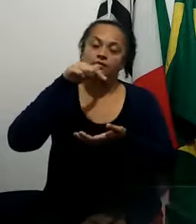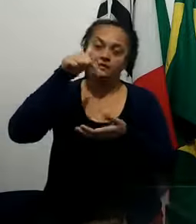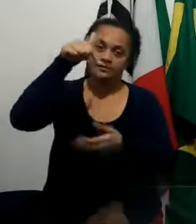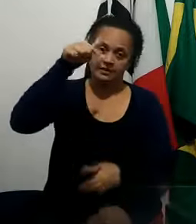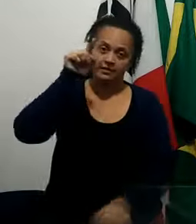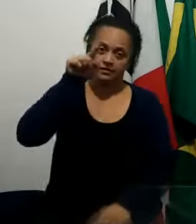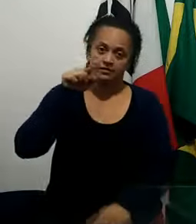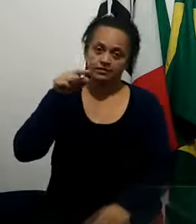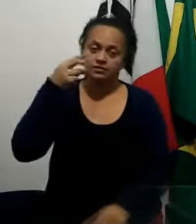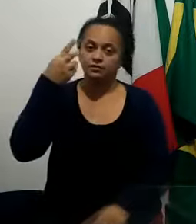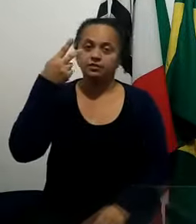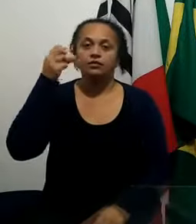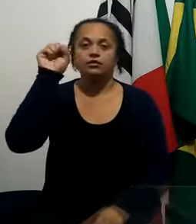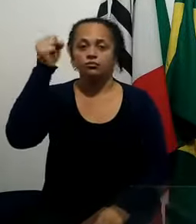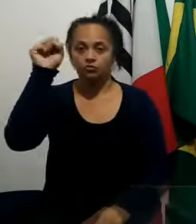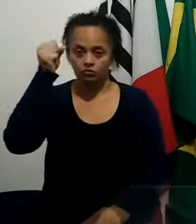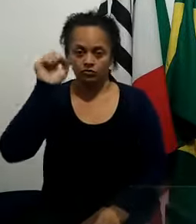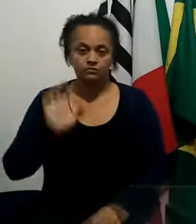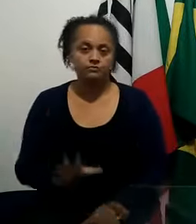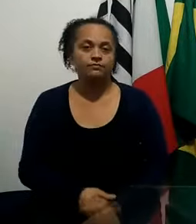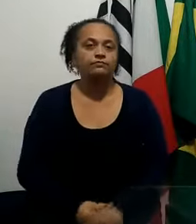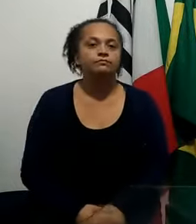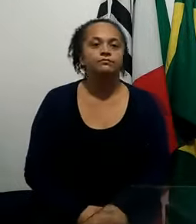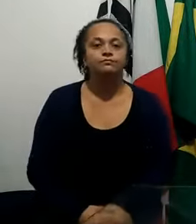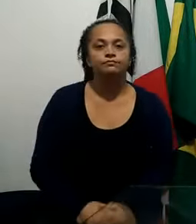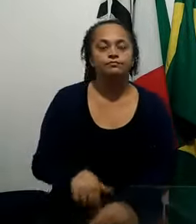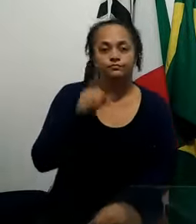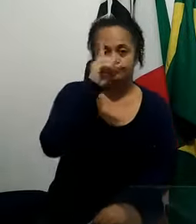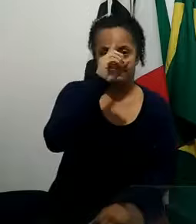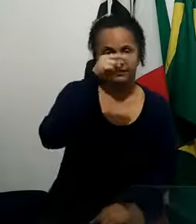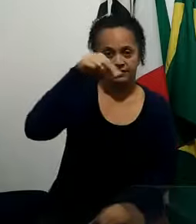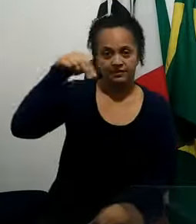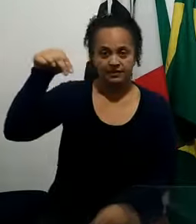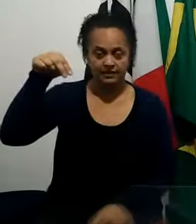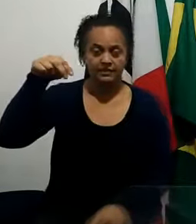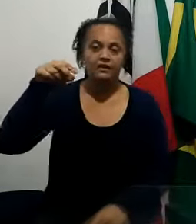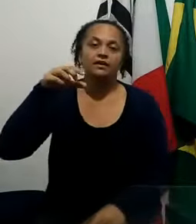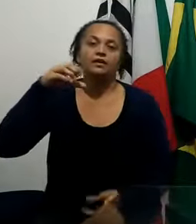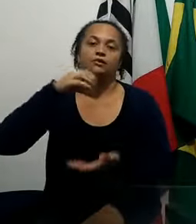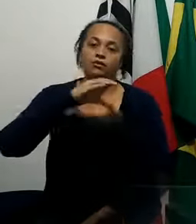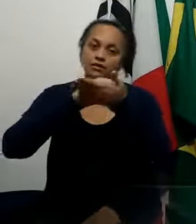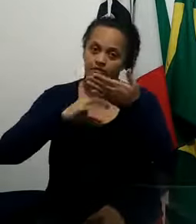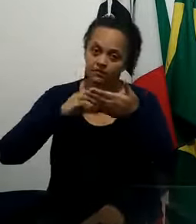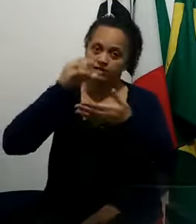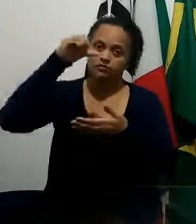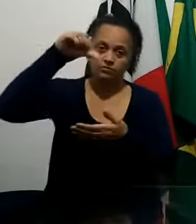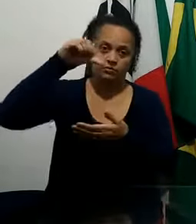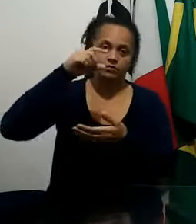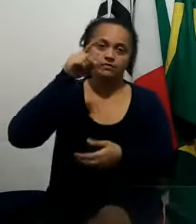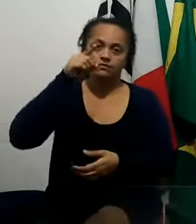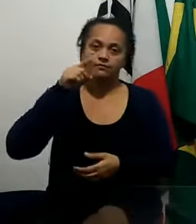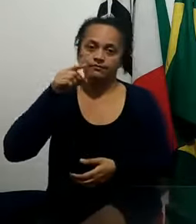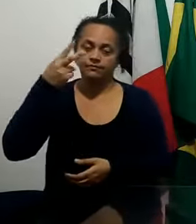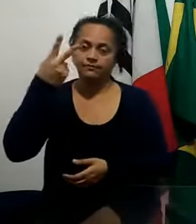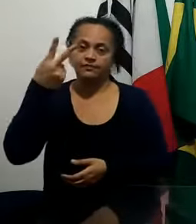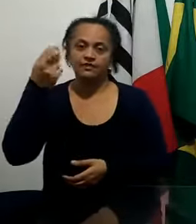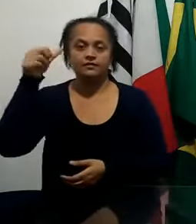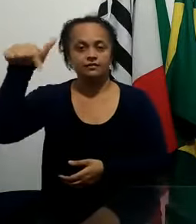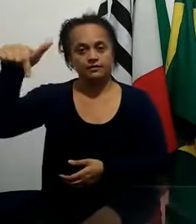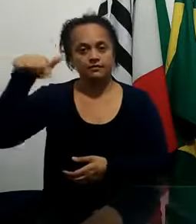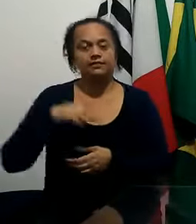8, 24 e 25, Daniel capítulo 9, versículo 27, Daniel